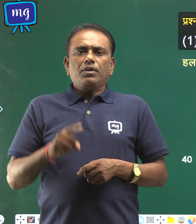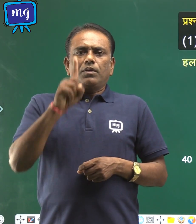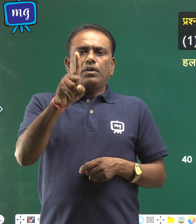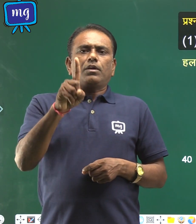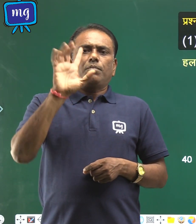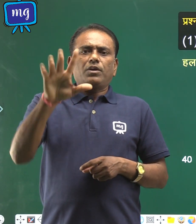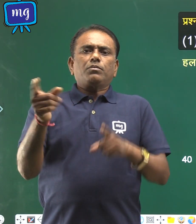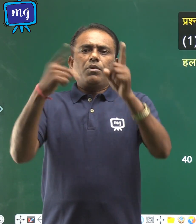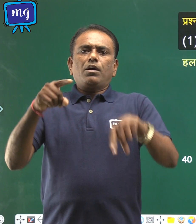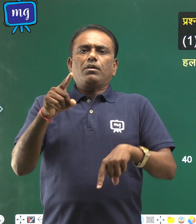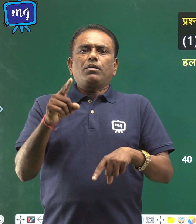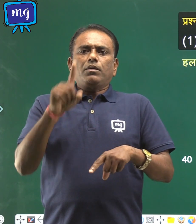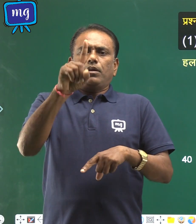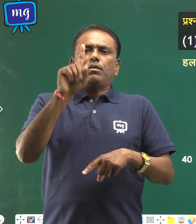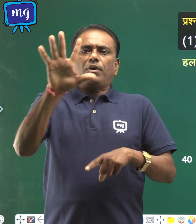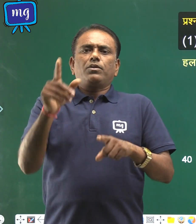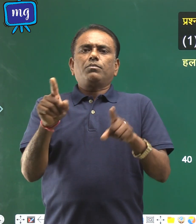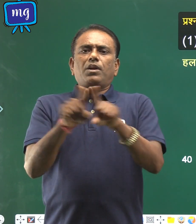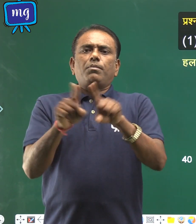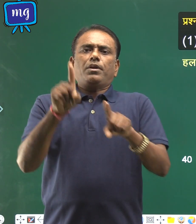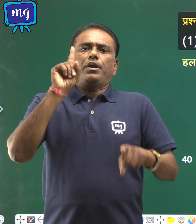15 भाग 15 दिया तो 1 बार जाएगा,